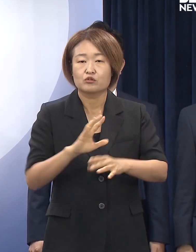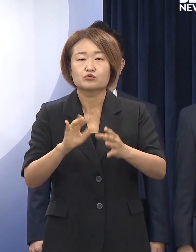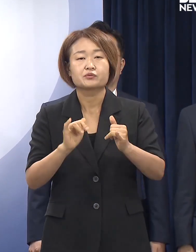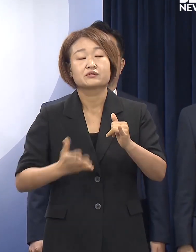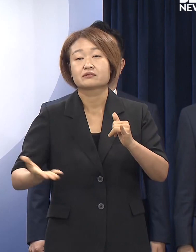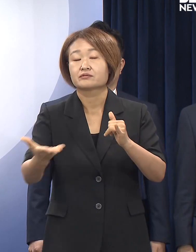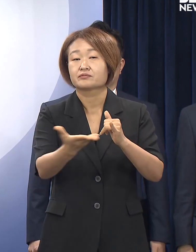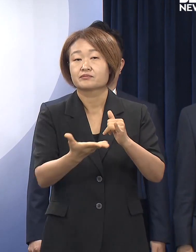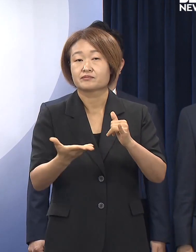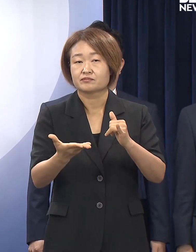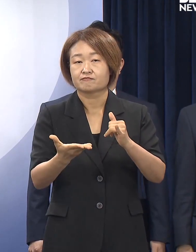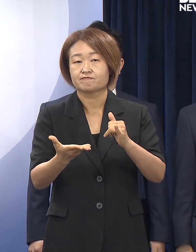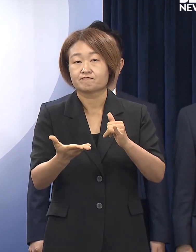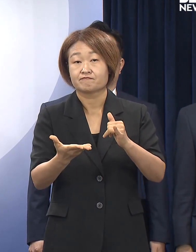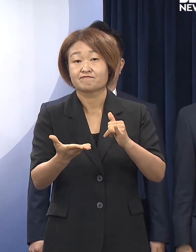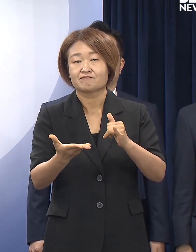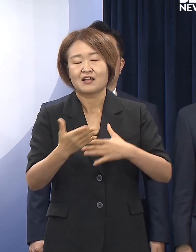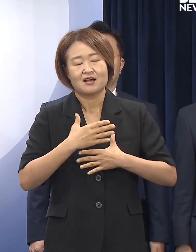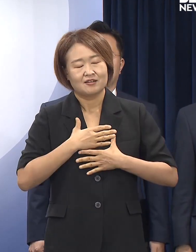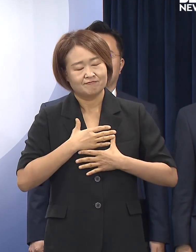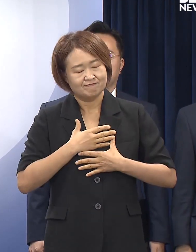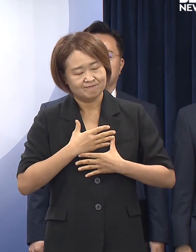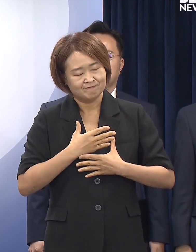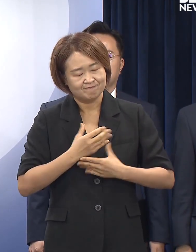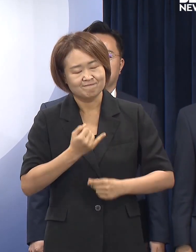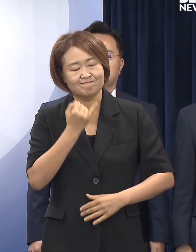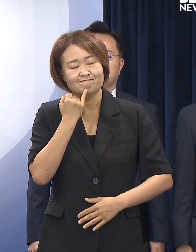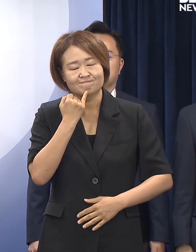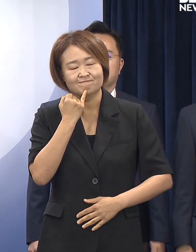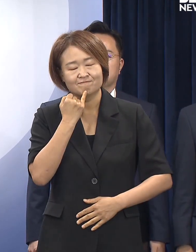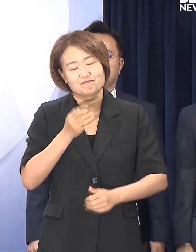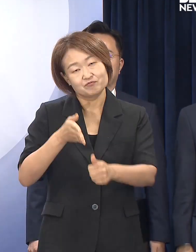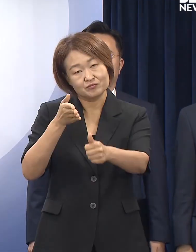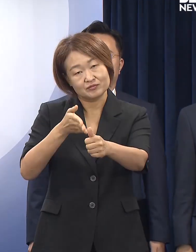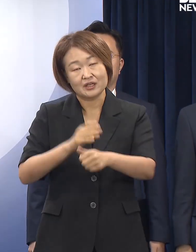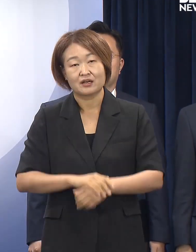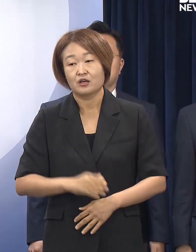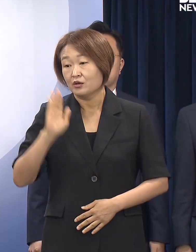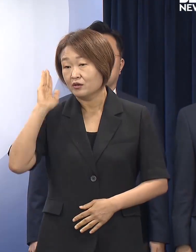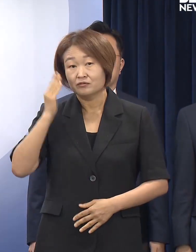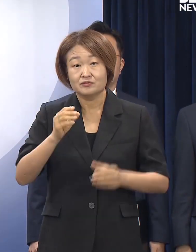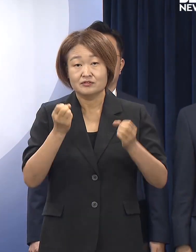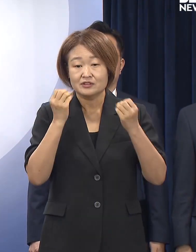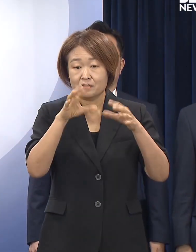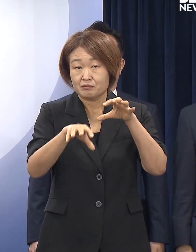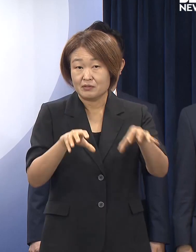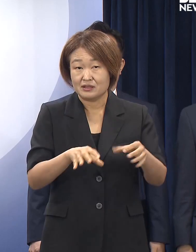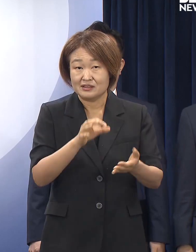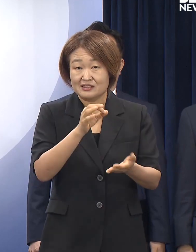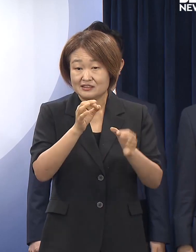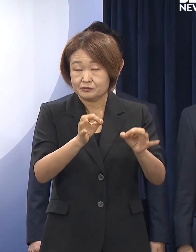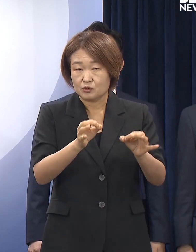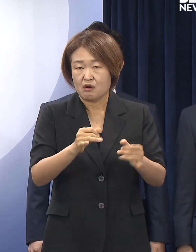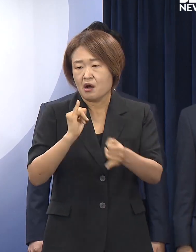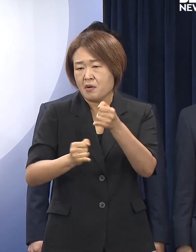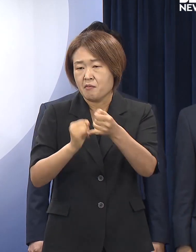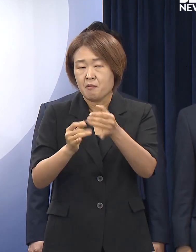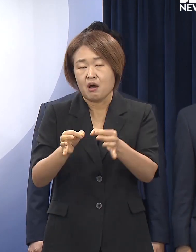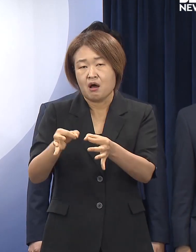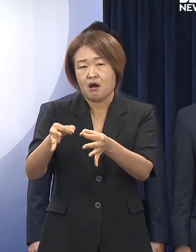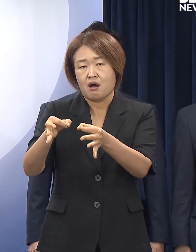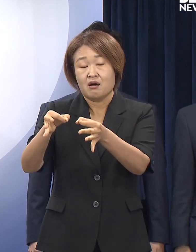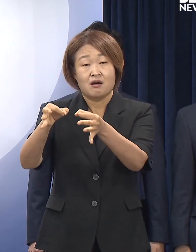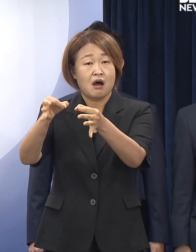여러분 안심하시기 바랍니다. 최근 새마을금고의 연체율의 상승함에